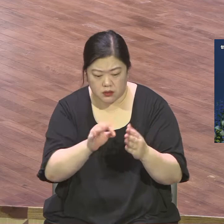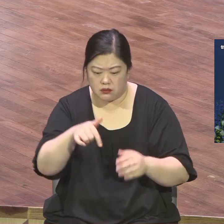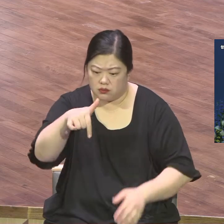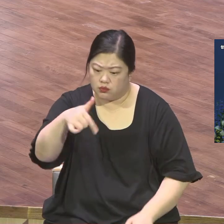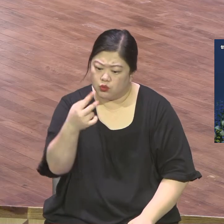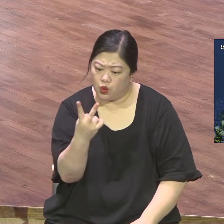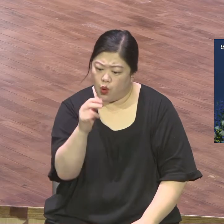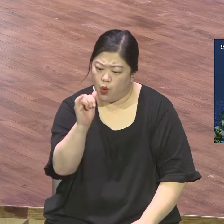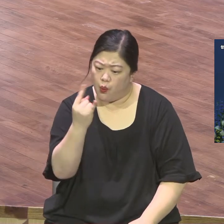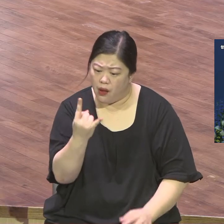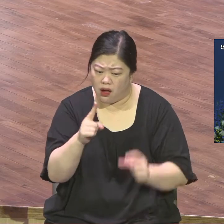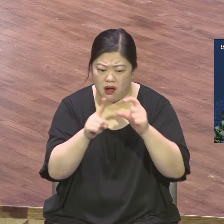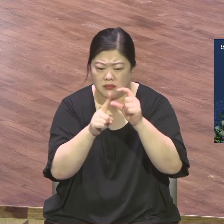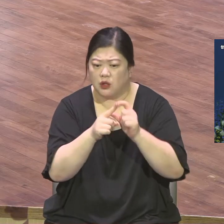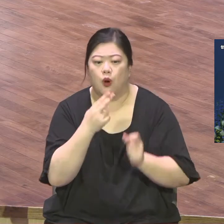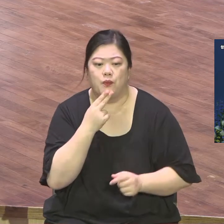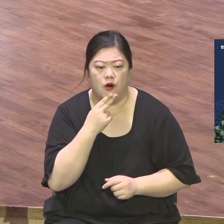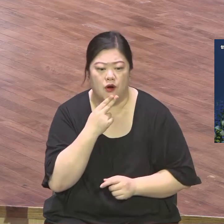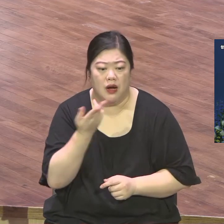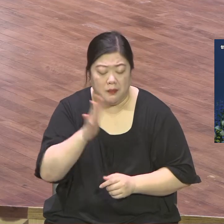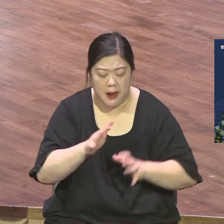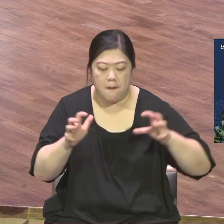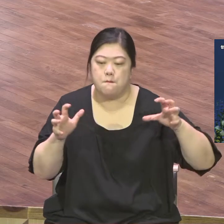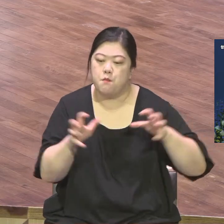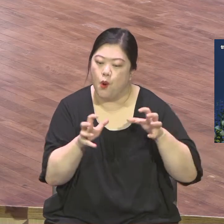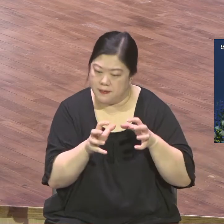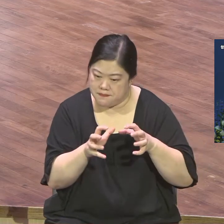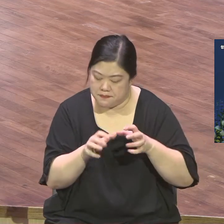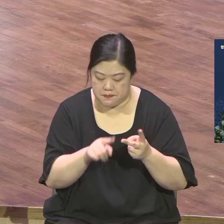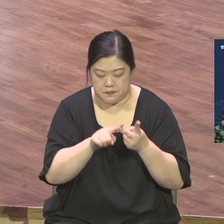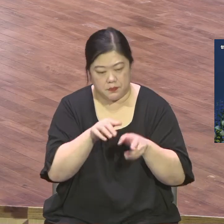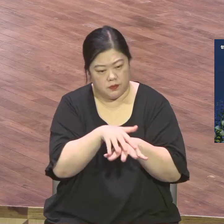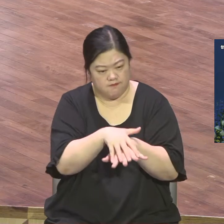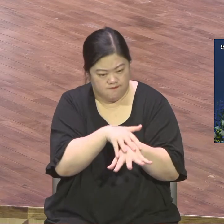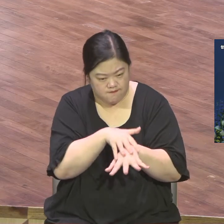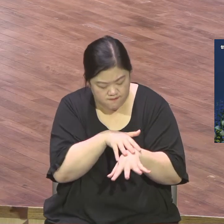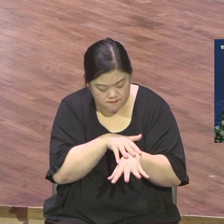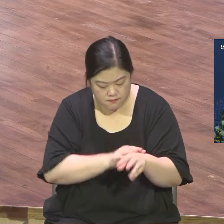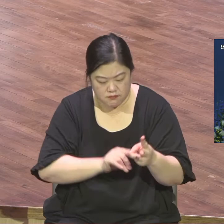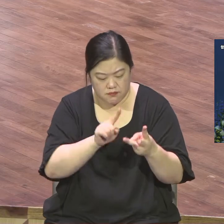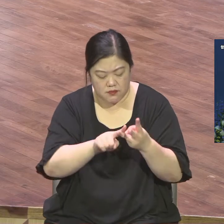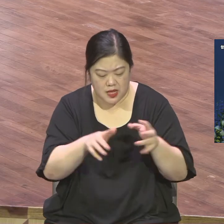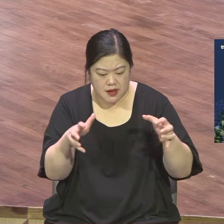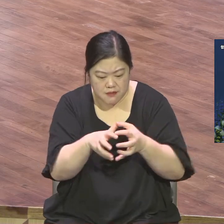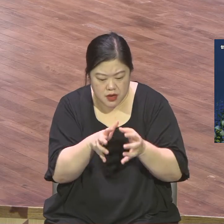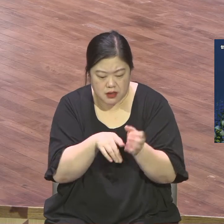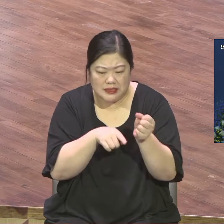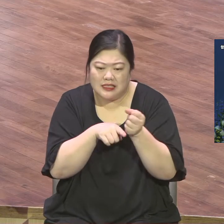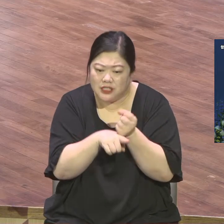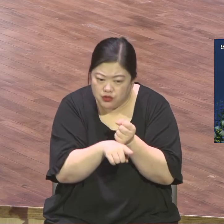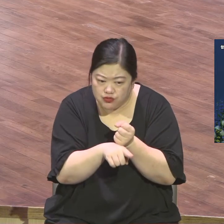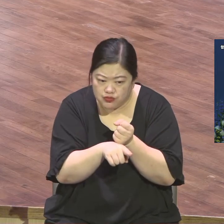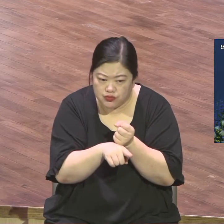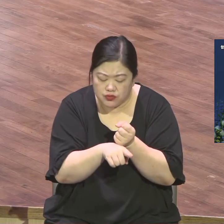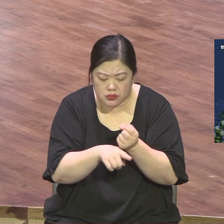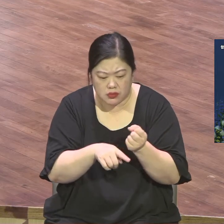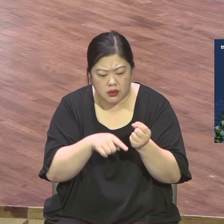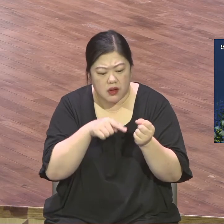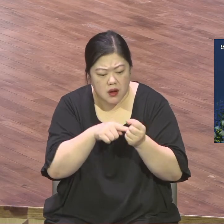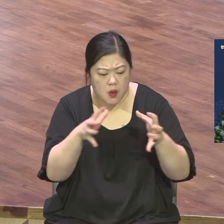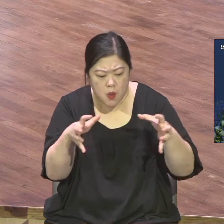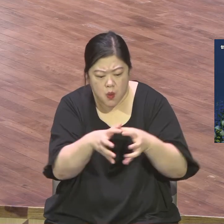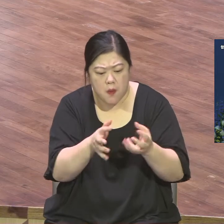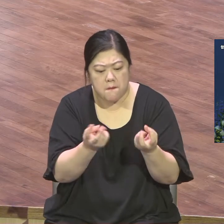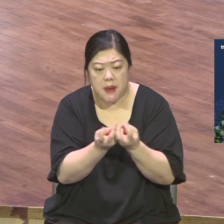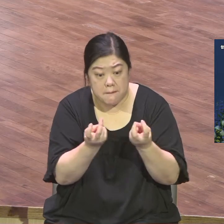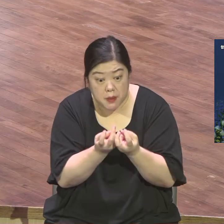교회가 무엇인지, 무엇을 추구하는 것인지, 교회의 본질적 존재 의미가